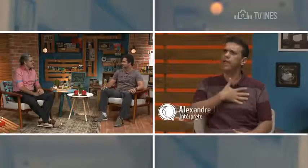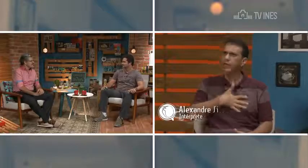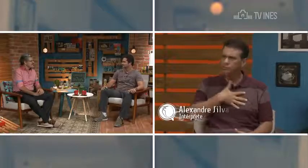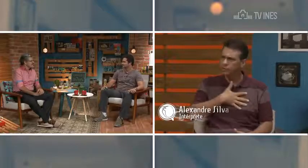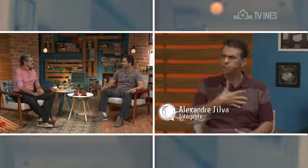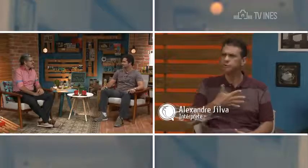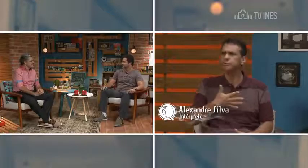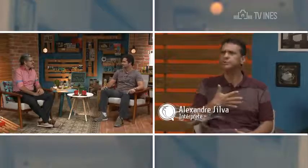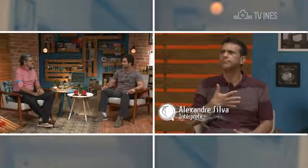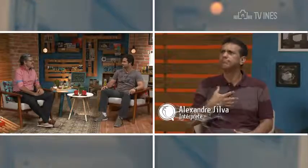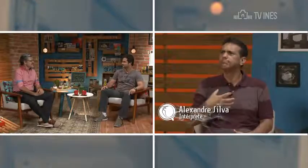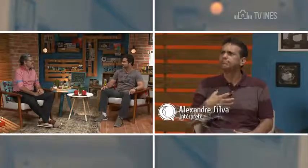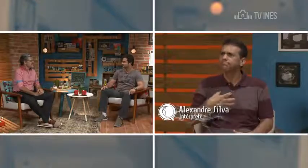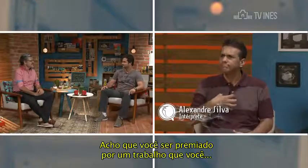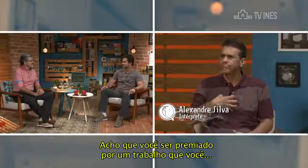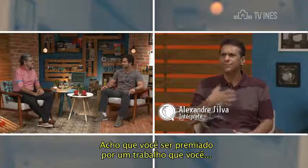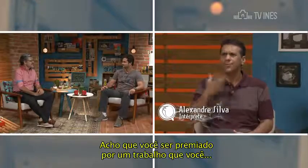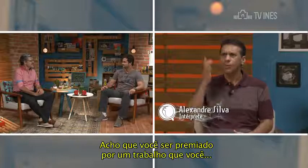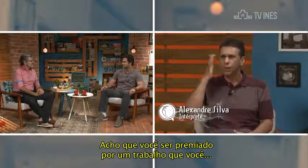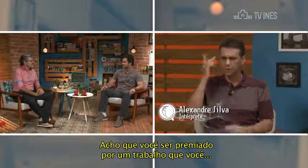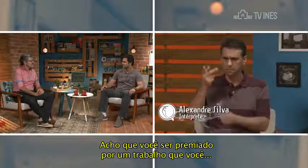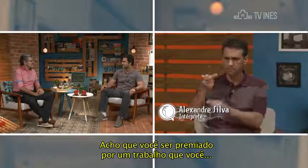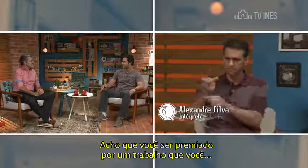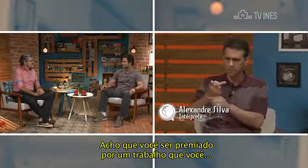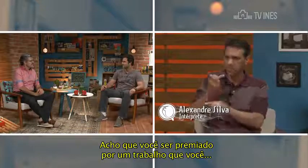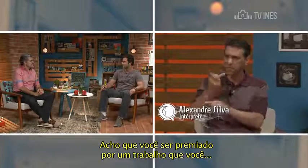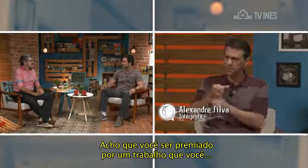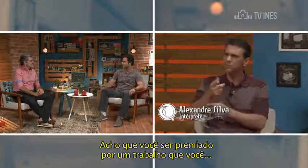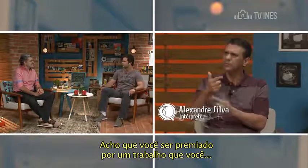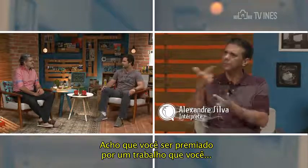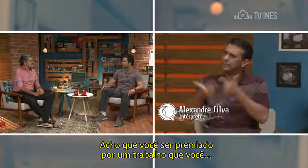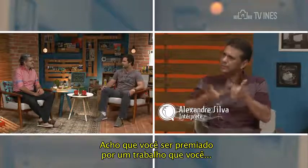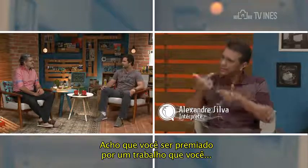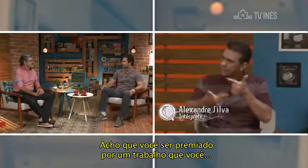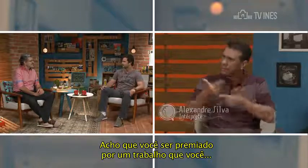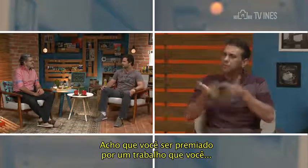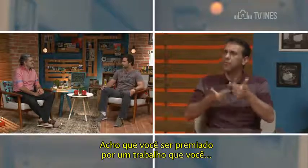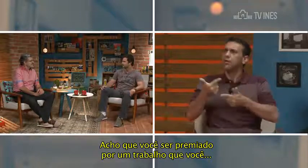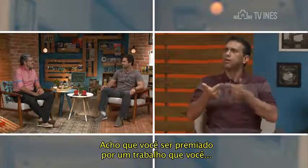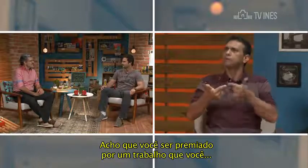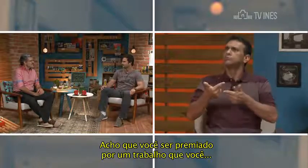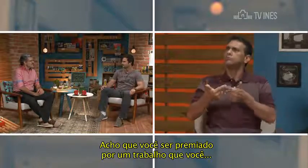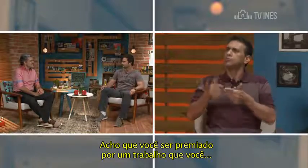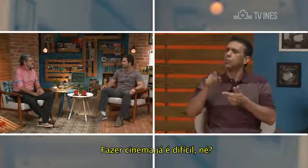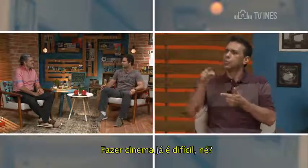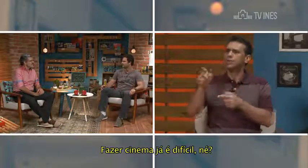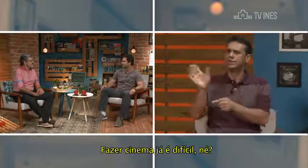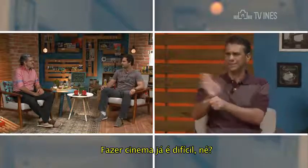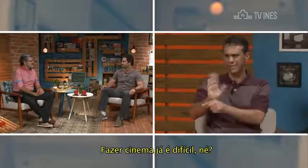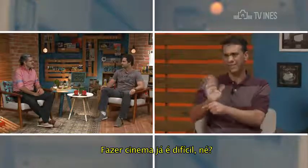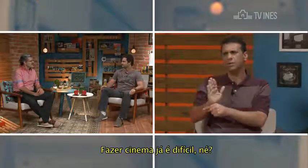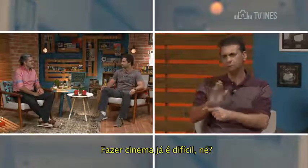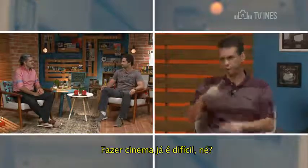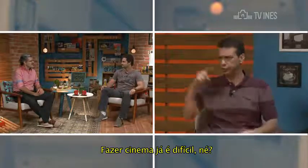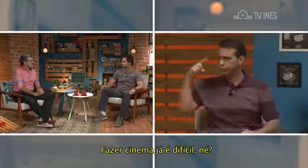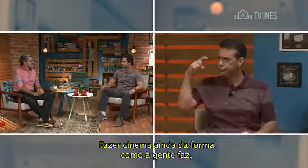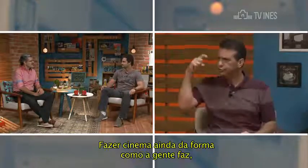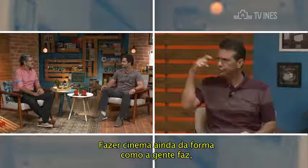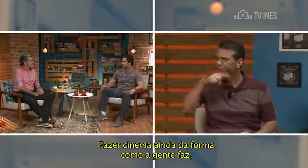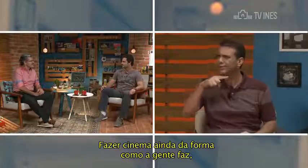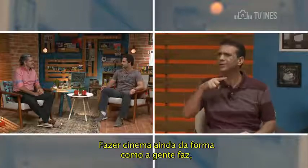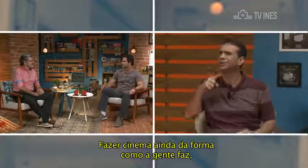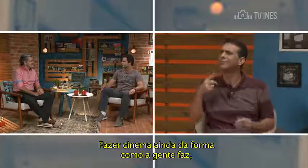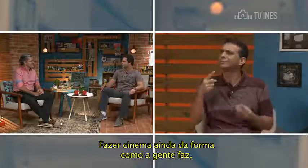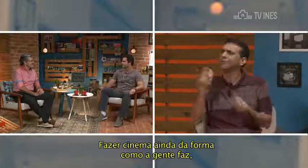né? Acho que você ser premiado por um trabalho que você... Fazer cinema já é difícil, né?